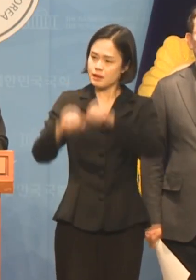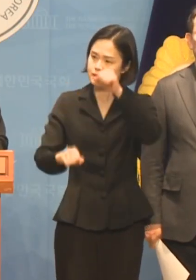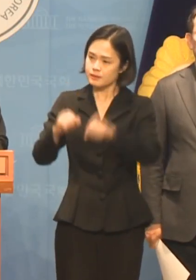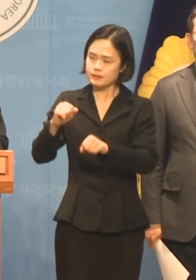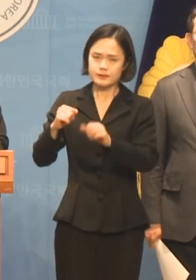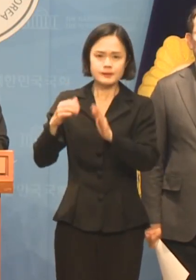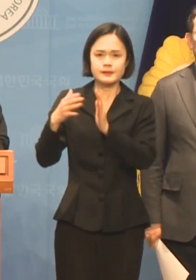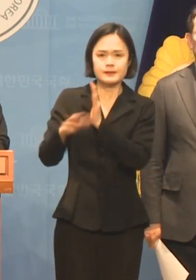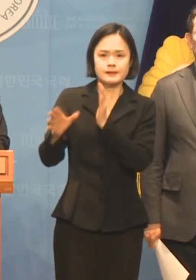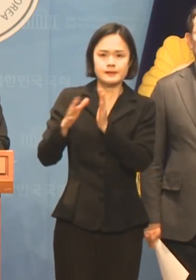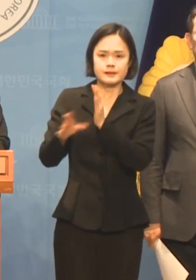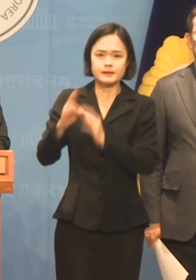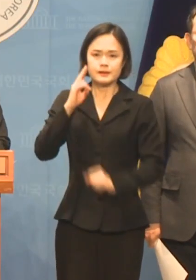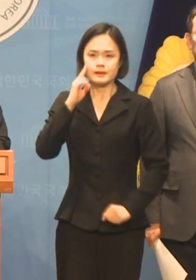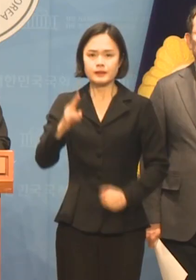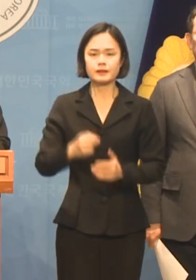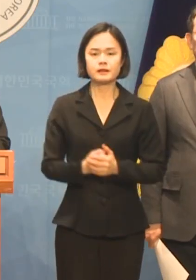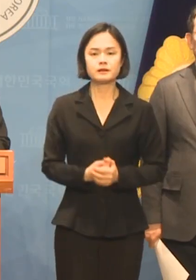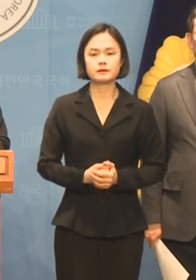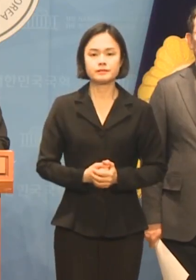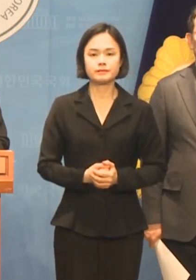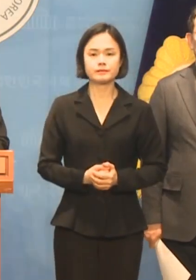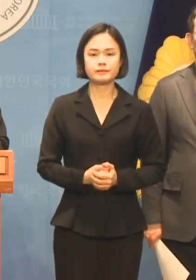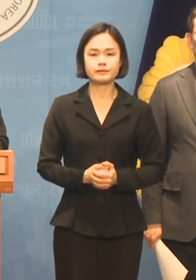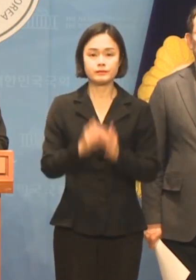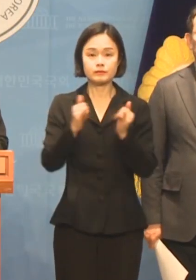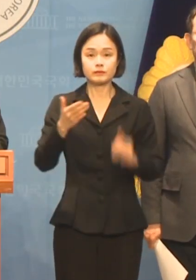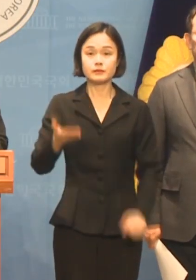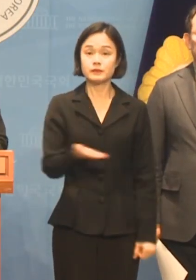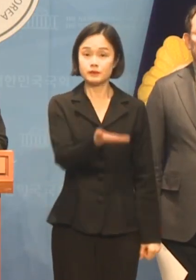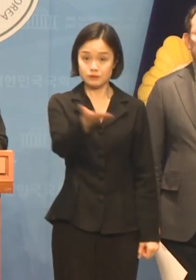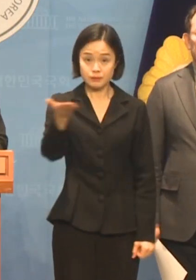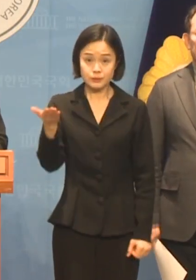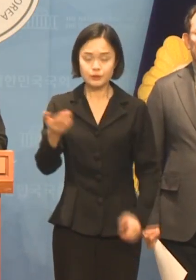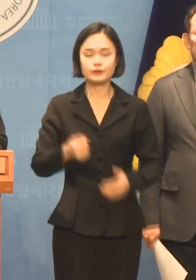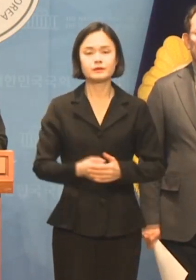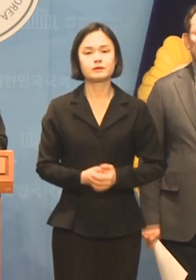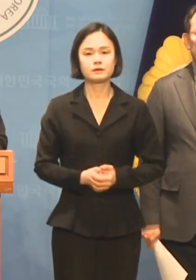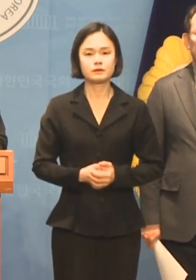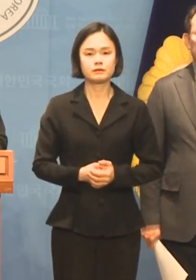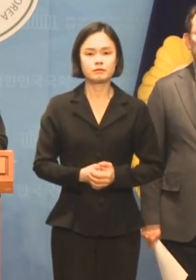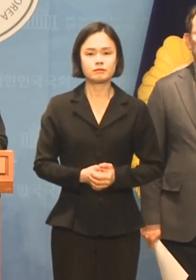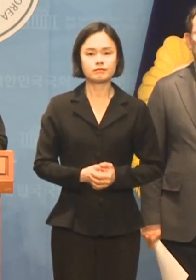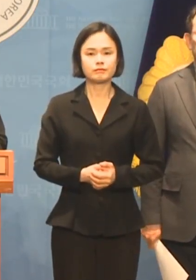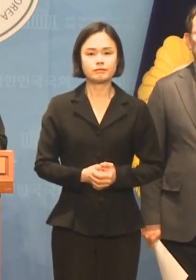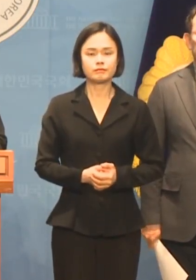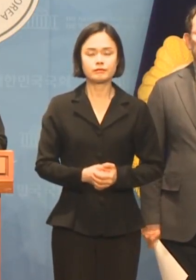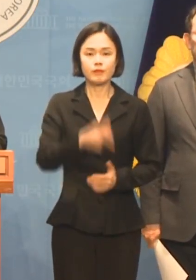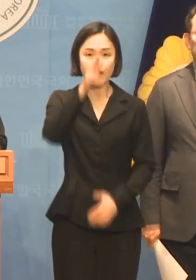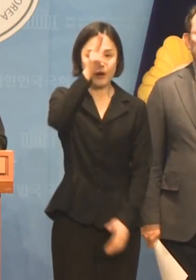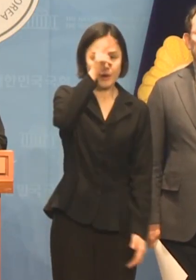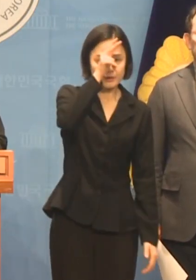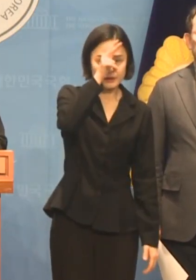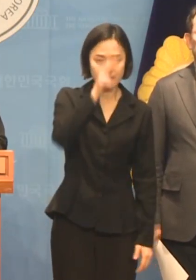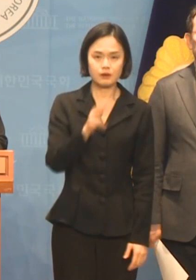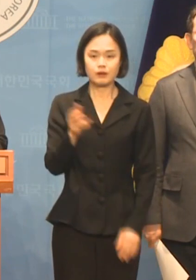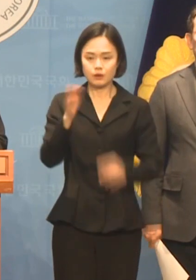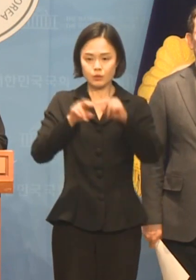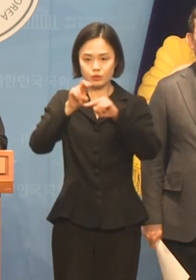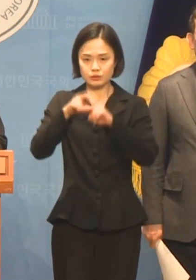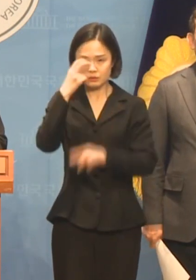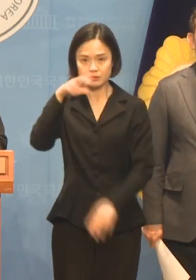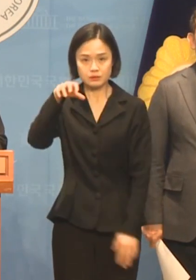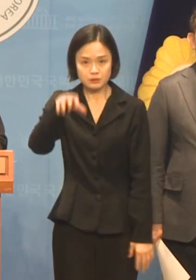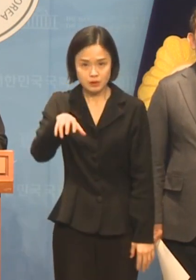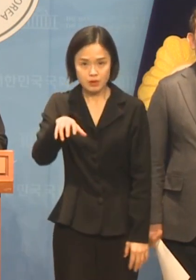여러분, 굳이 최근의 여론조사를 인용하지 않더라도 경찰, 공수처, 검찰,